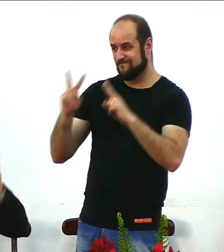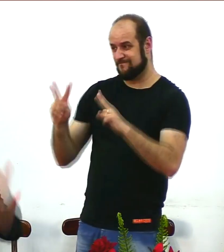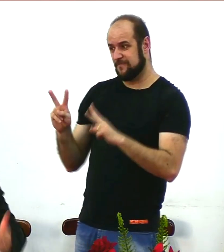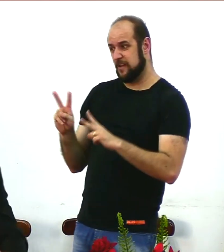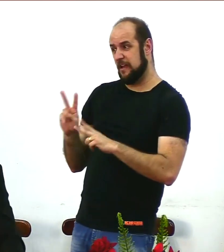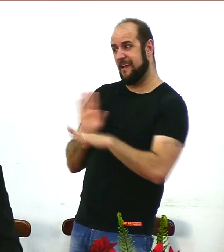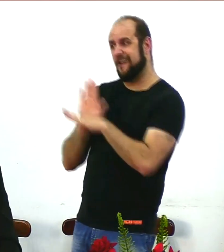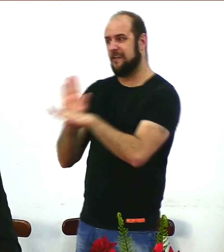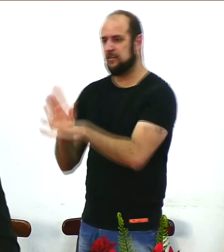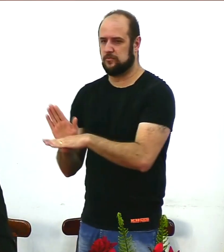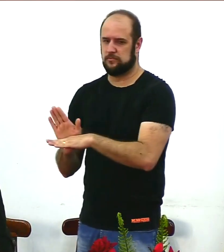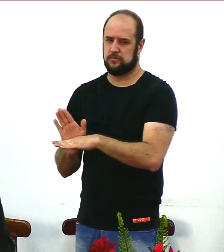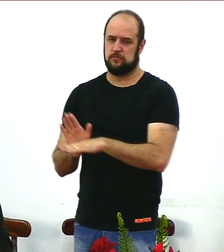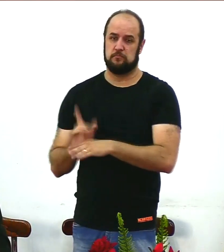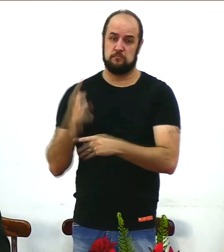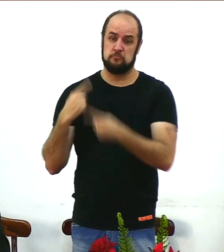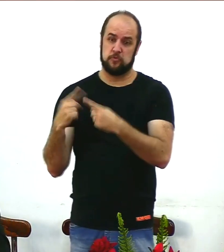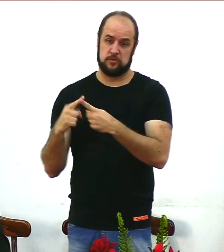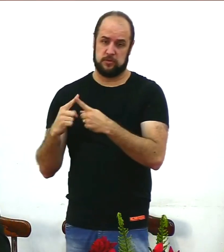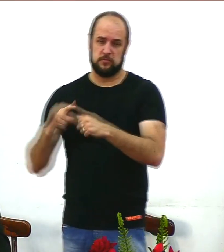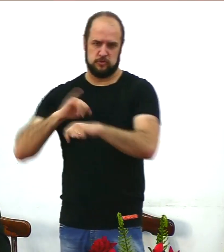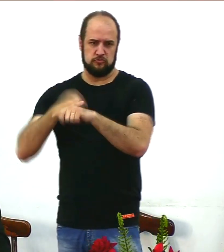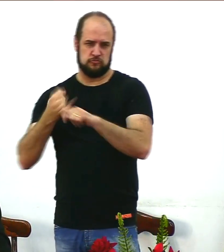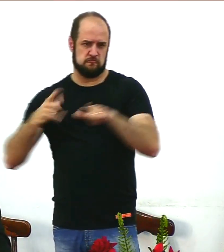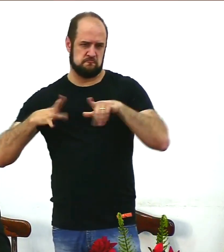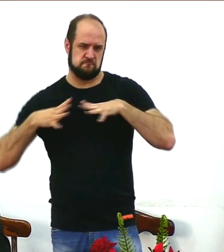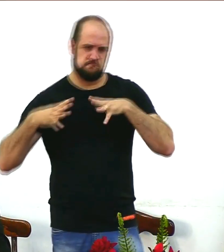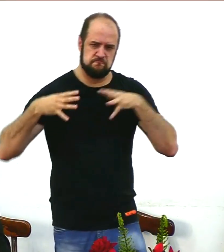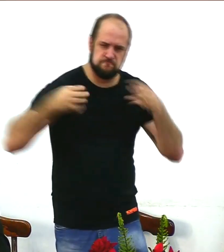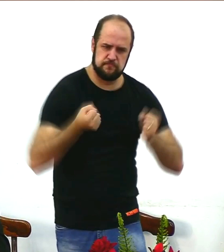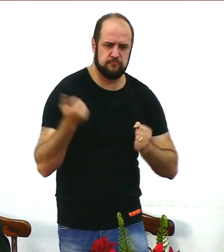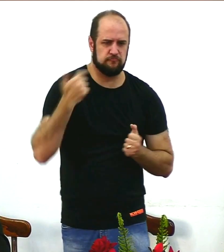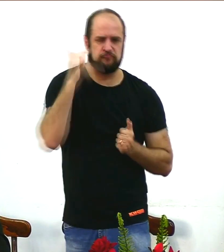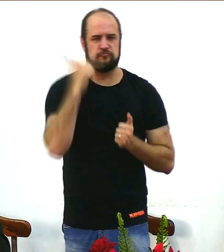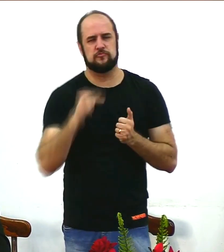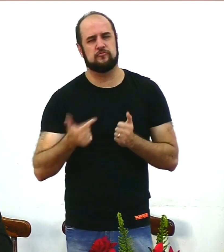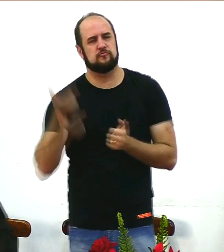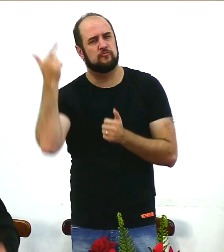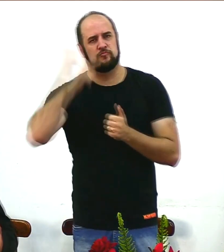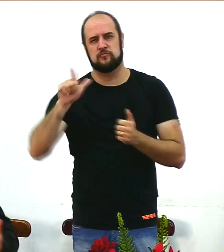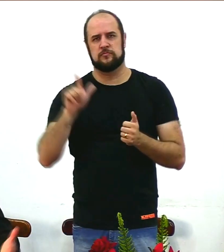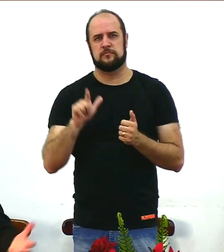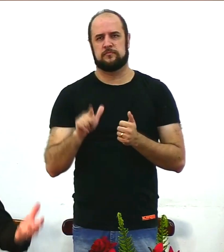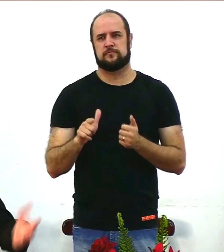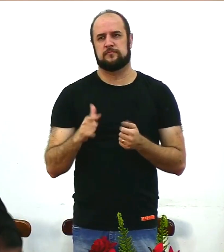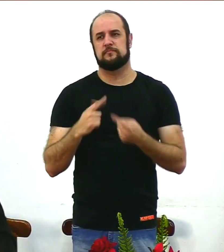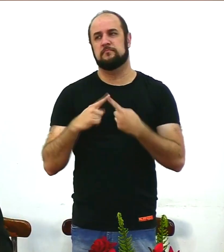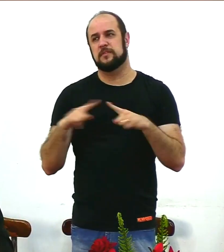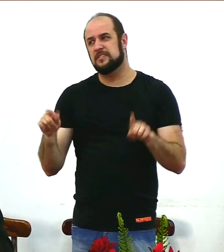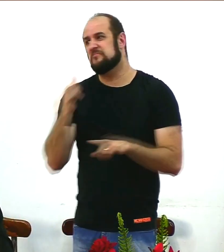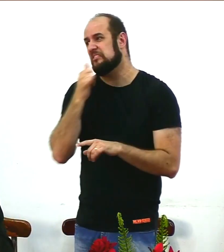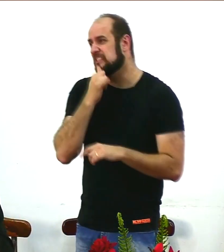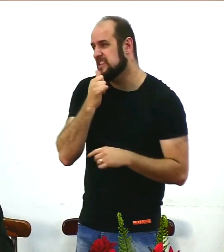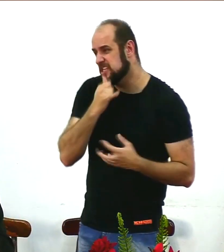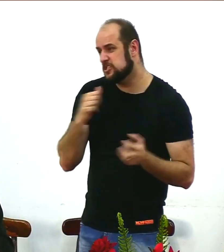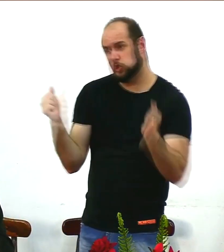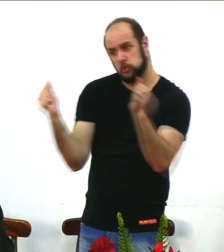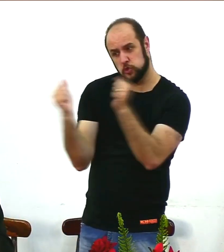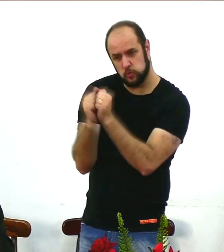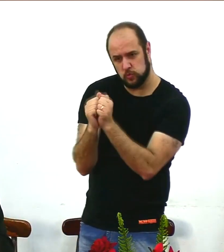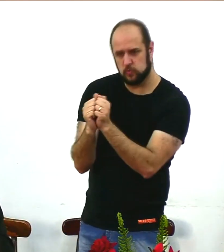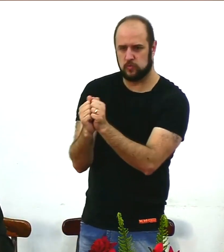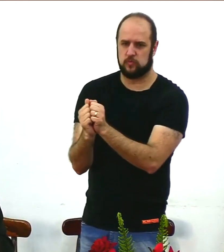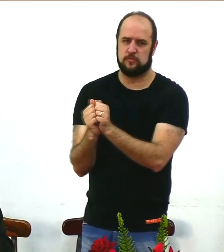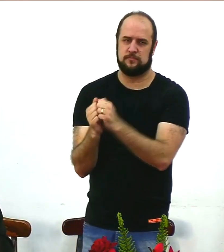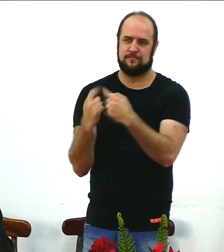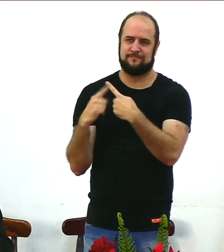edomitas estavam aliados justamente aos babilônicos. E então, enquanto os babilônicos entram